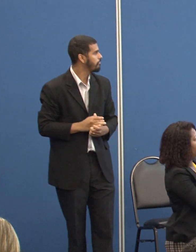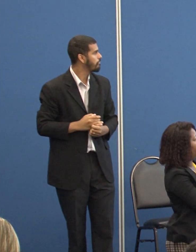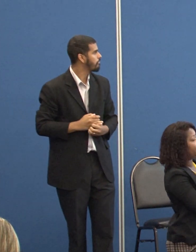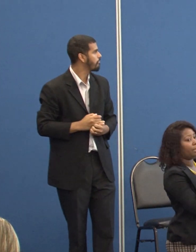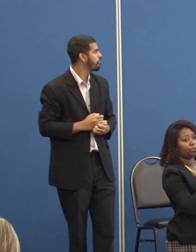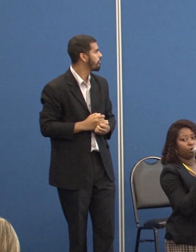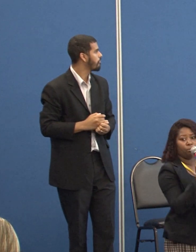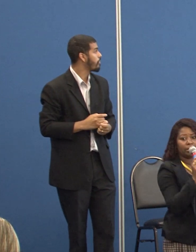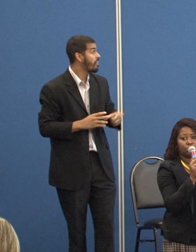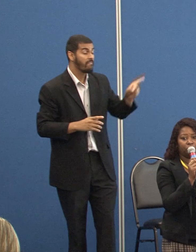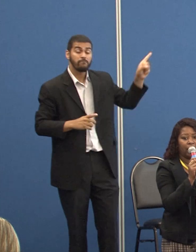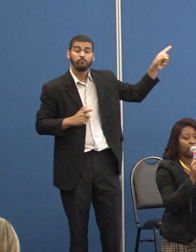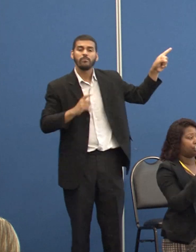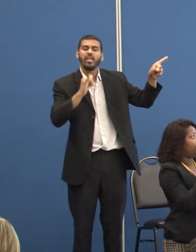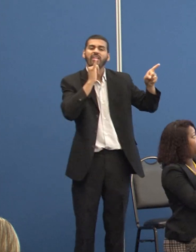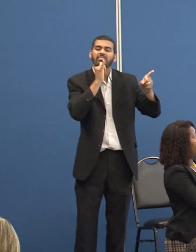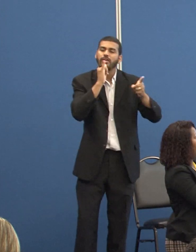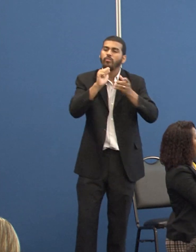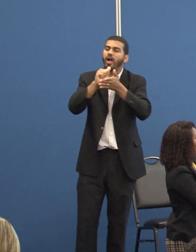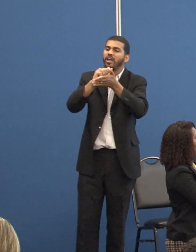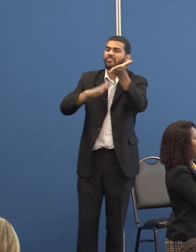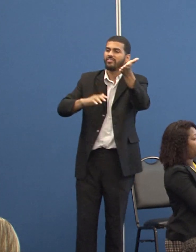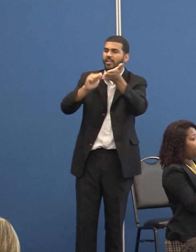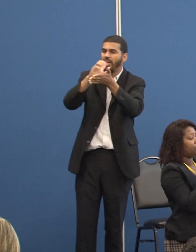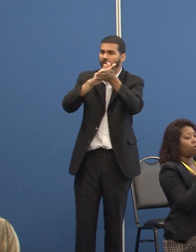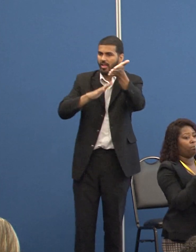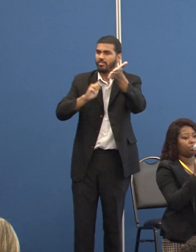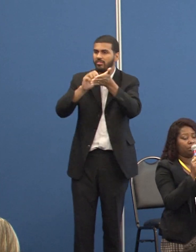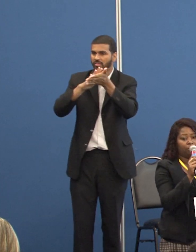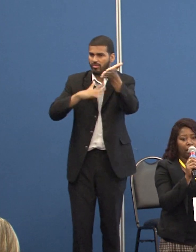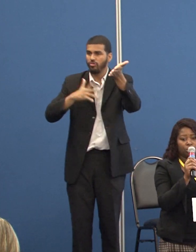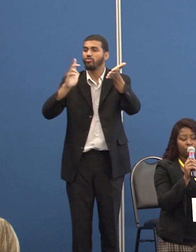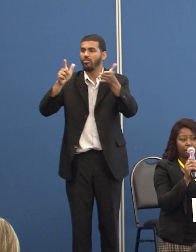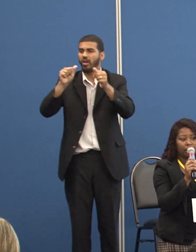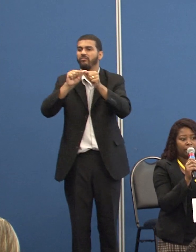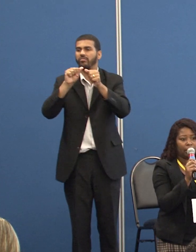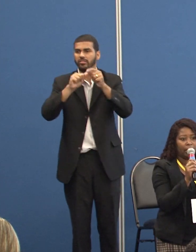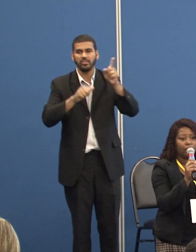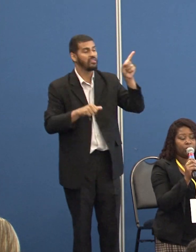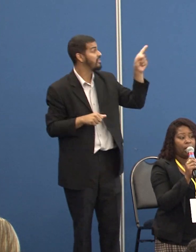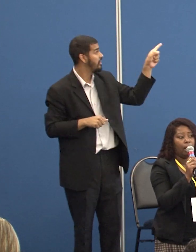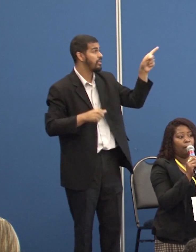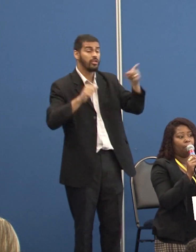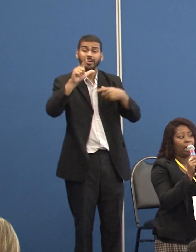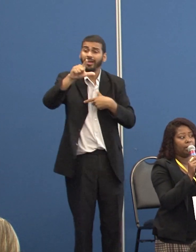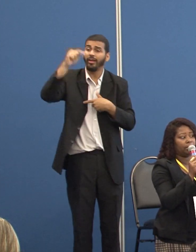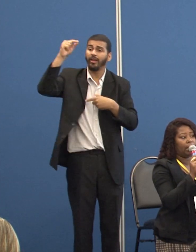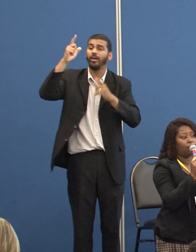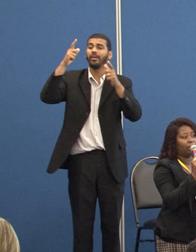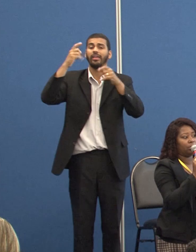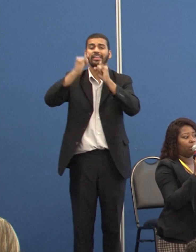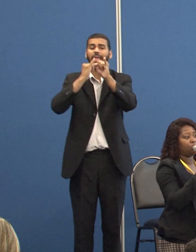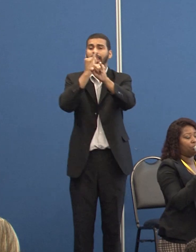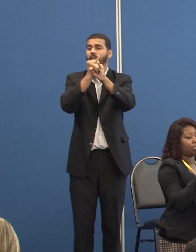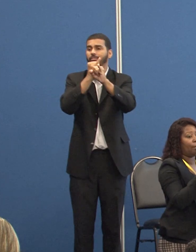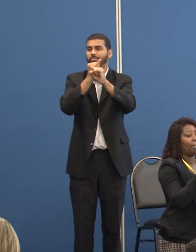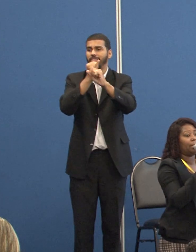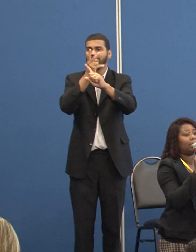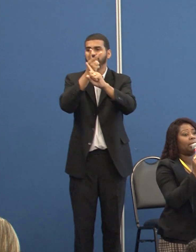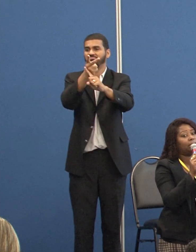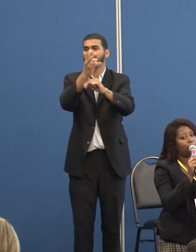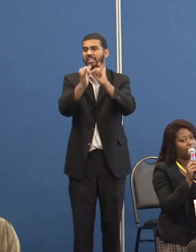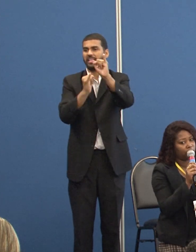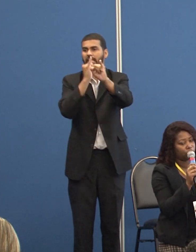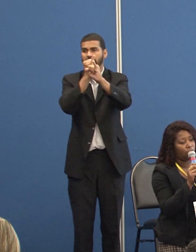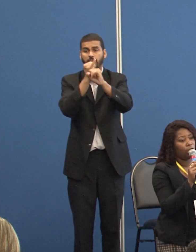Aqui são exemplos de algumas atividades que nós tiramos, algumas imagens também da internet, mas são